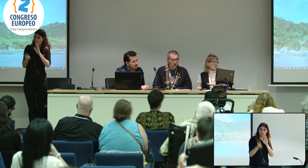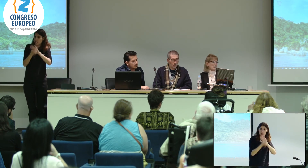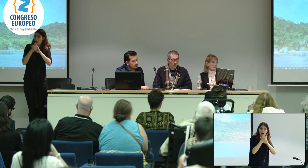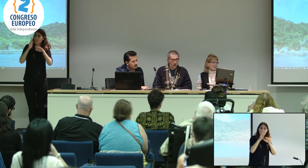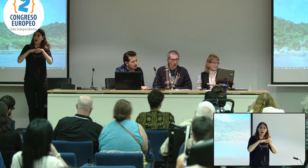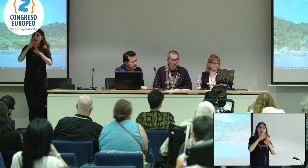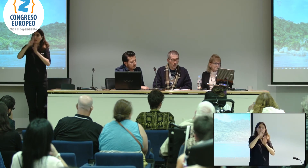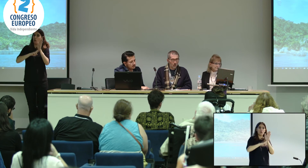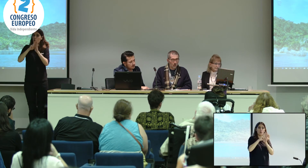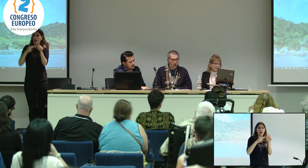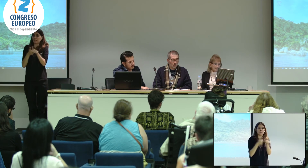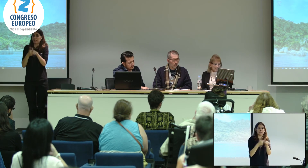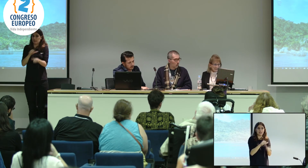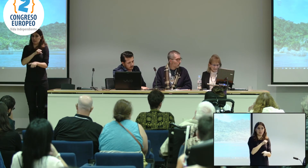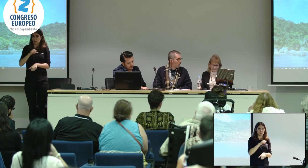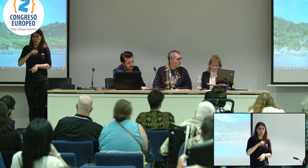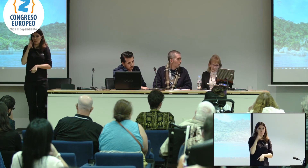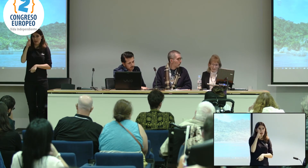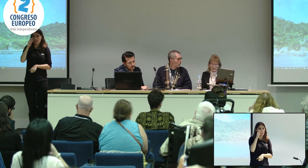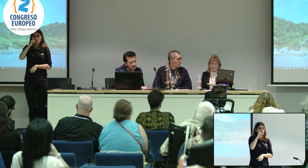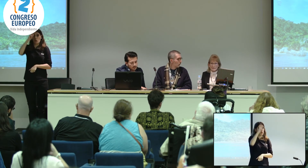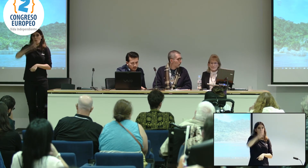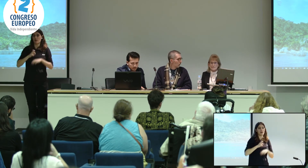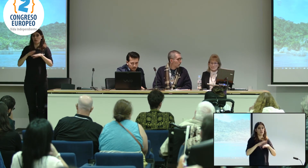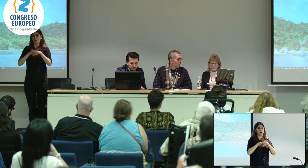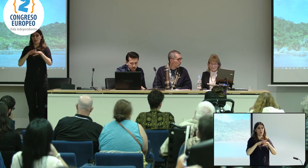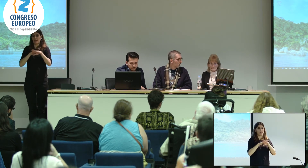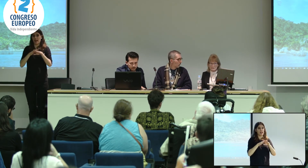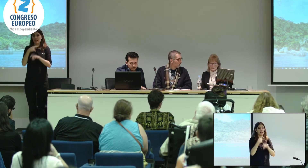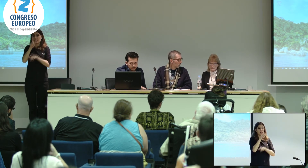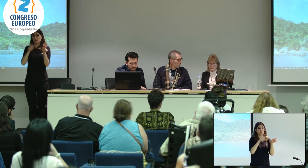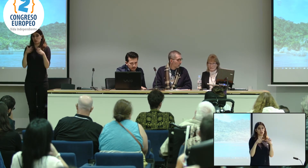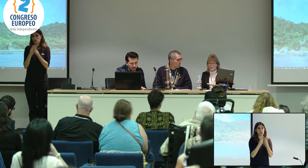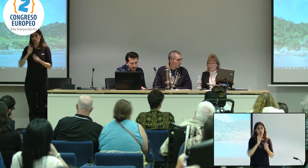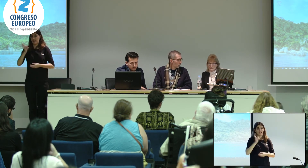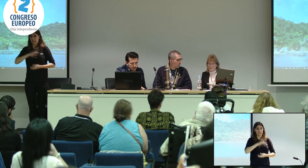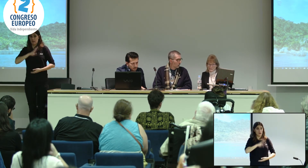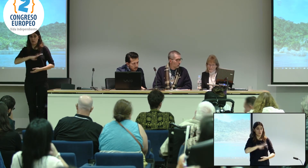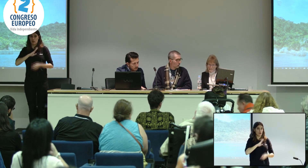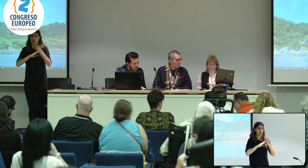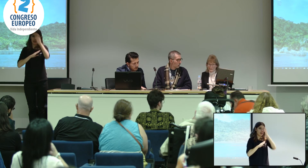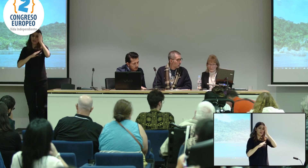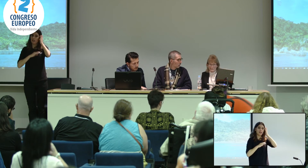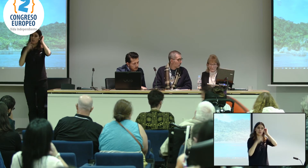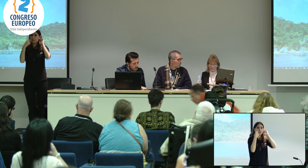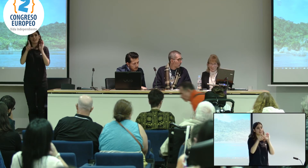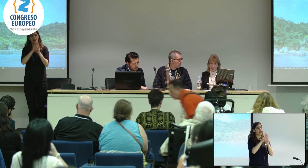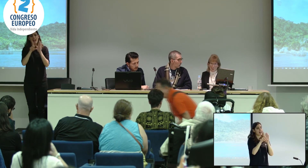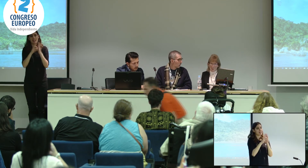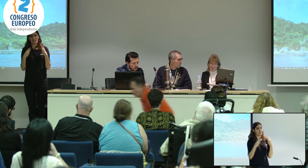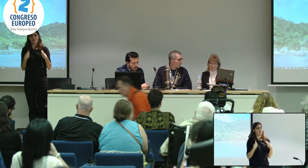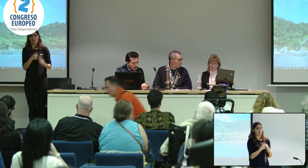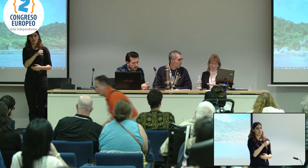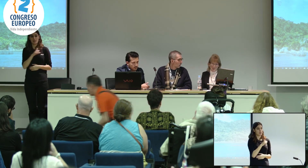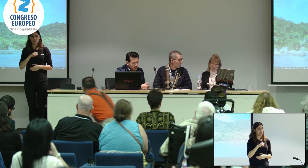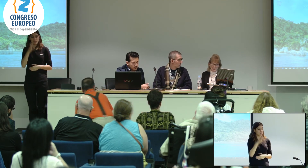la asistencia personal como derecho humano fundamental de las personas con diversidad funcional, Ley de Vida